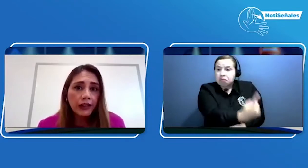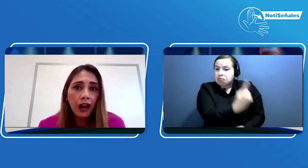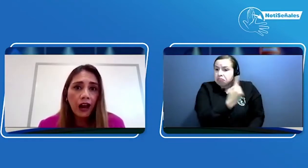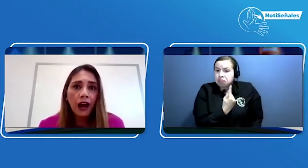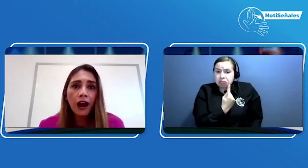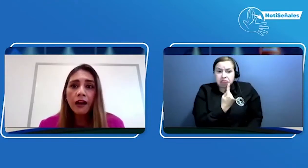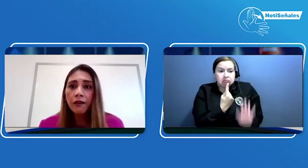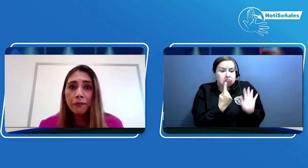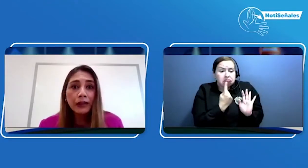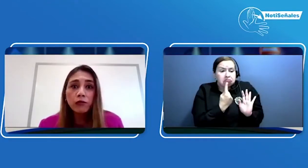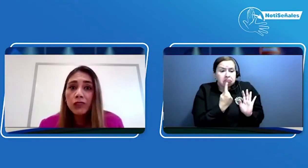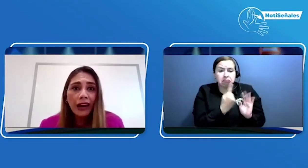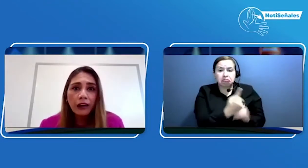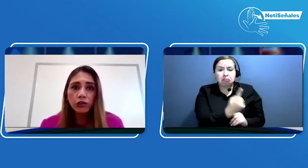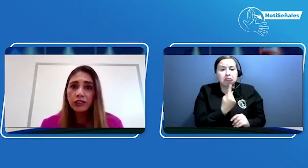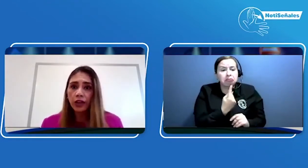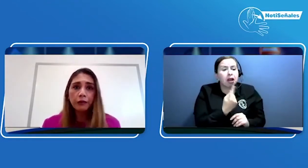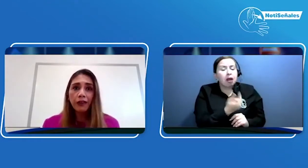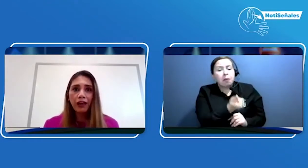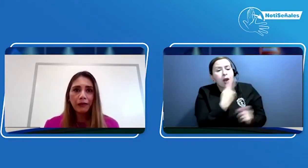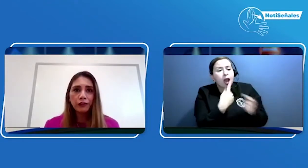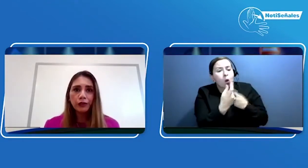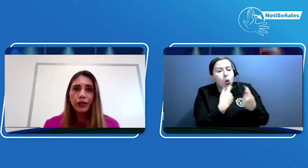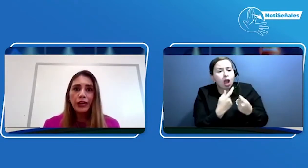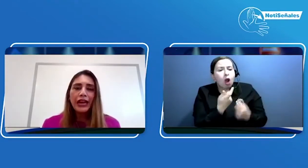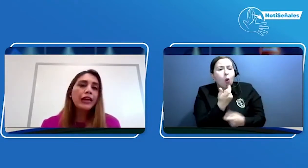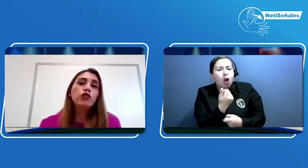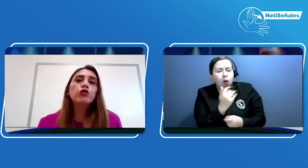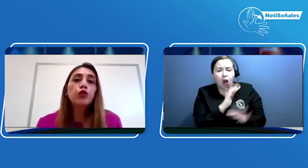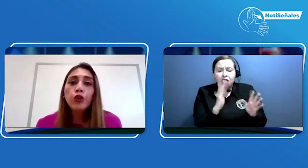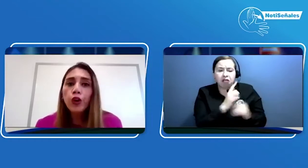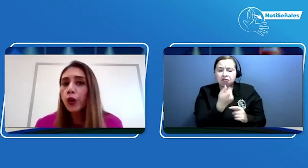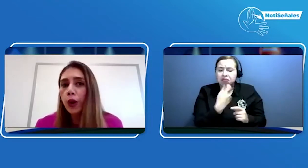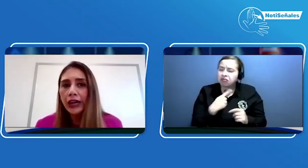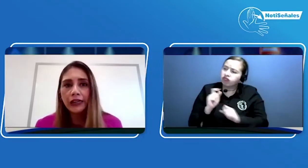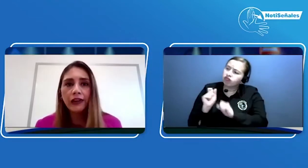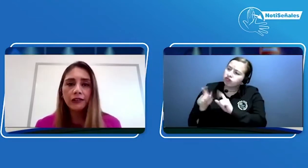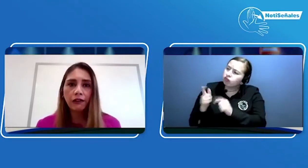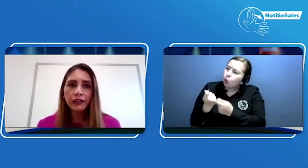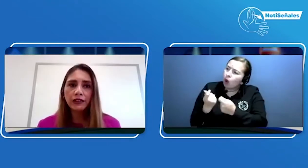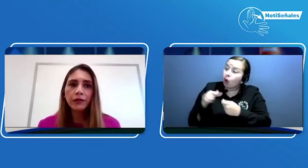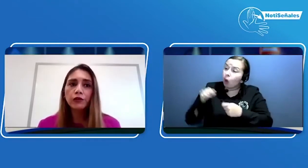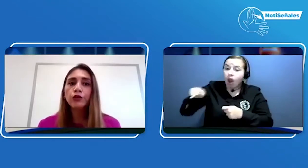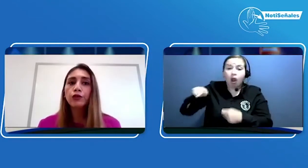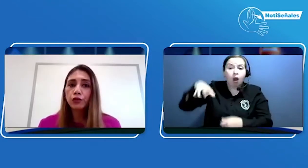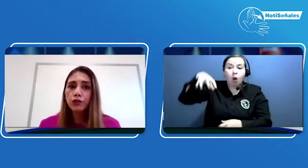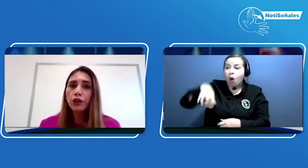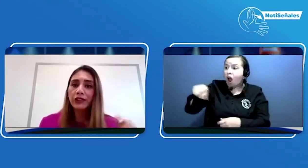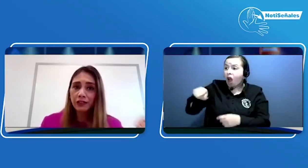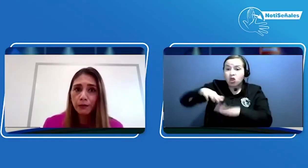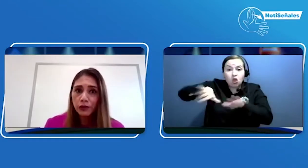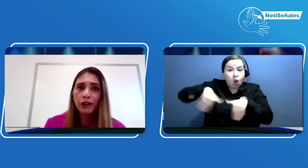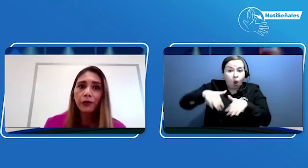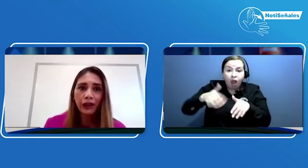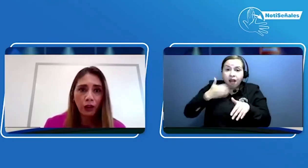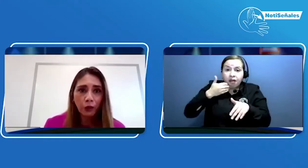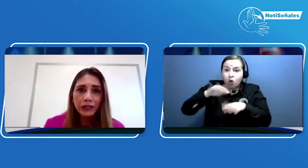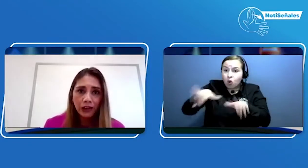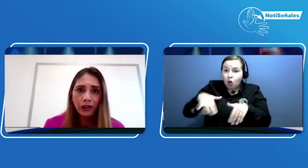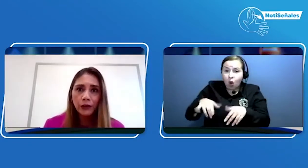a preguntar, cotizar un medicamento. Incluso no lo hay en el establecimiento. Y nosotros le ofrecemos la entrega a domicilio.